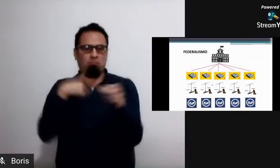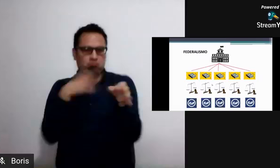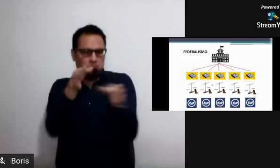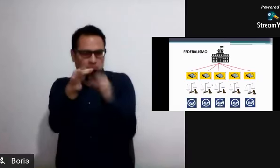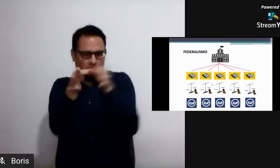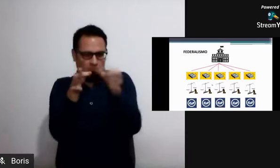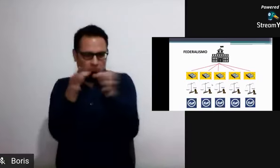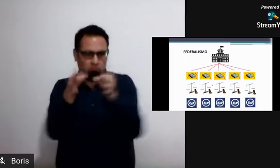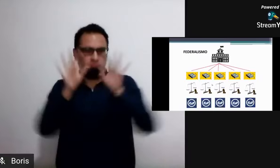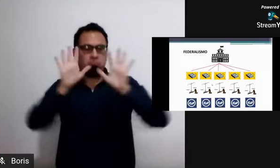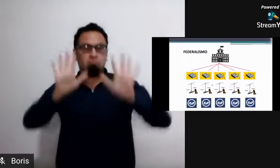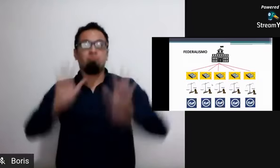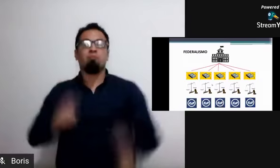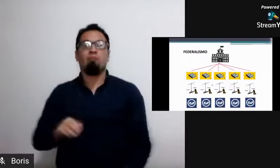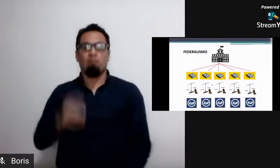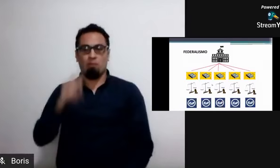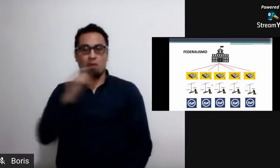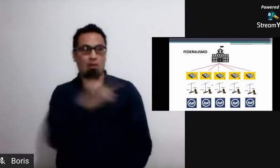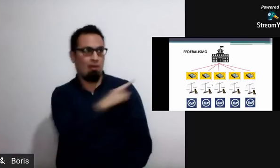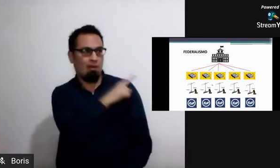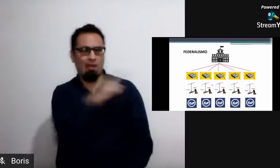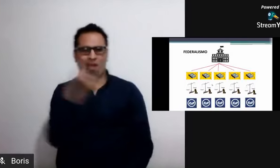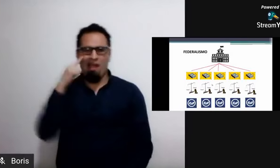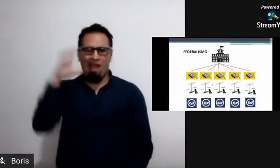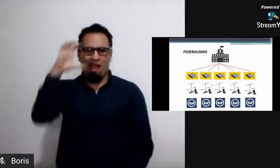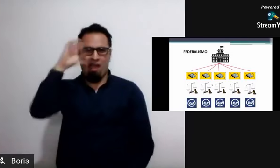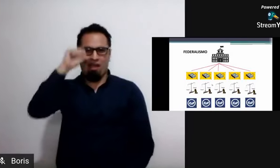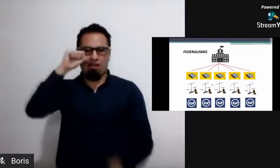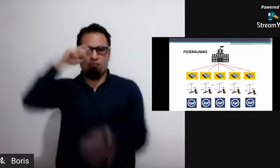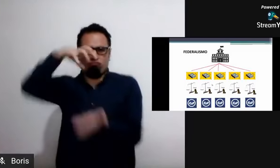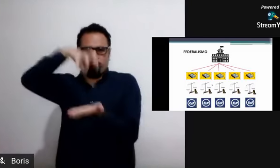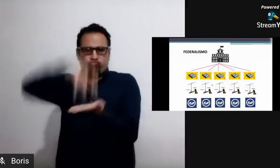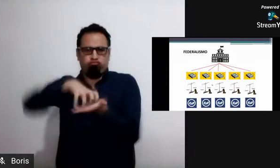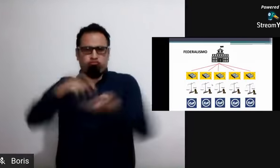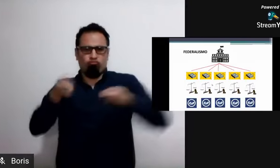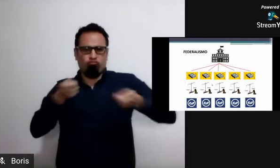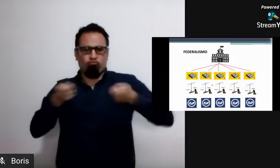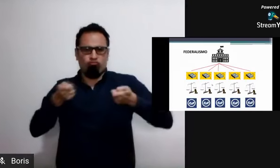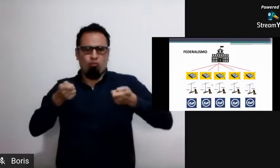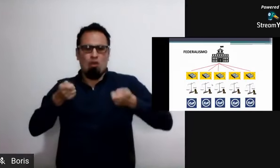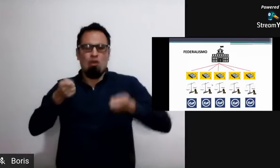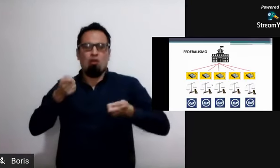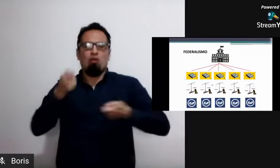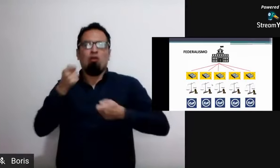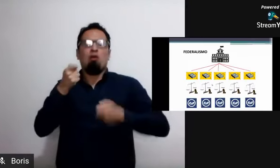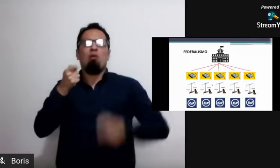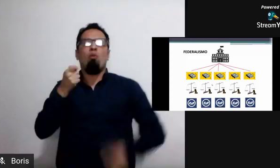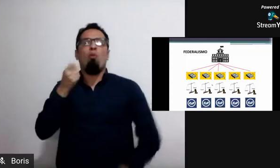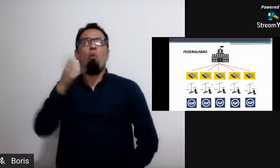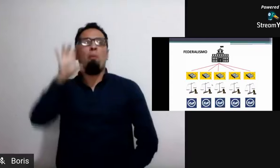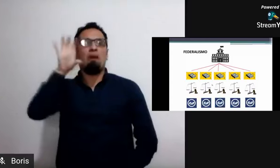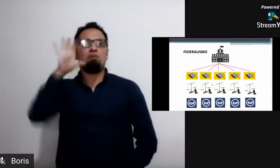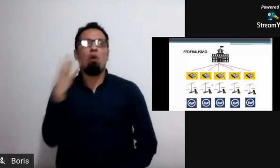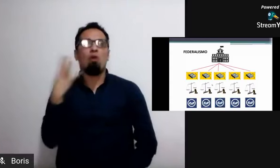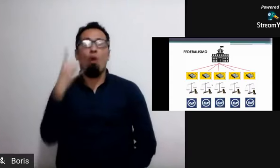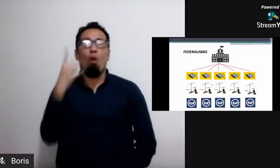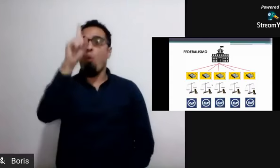esa razón, ya la seña no sería como la que hicimos anteriormente, sino que sería de esta manera. Recuerden que